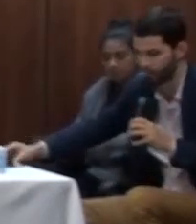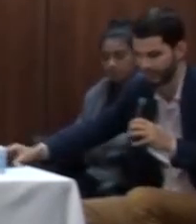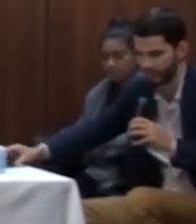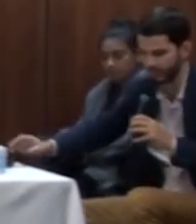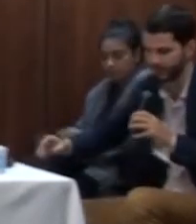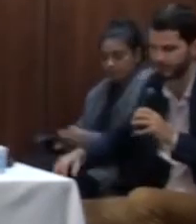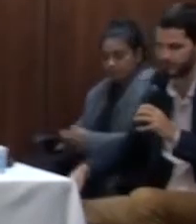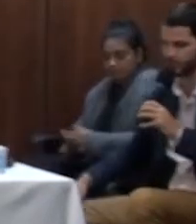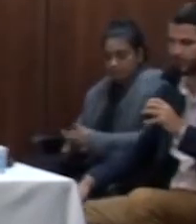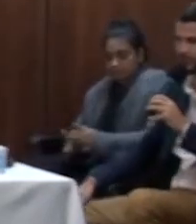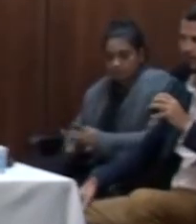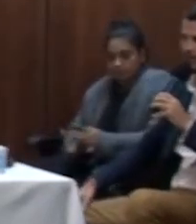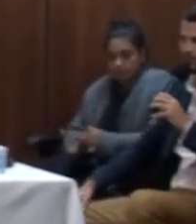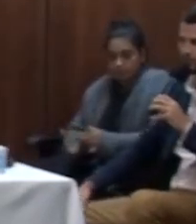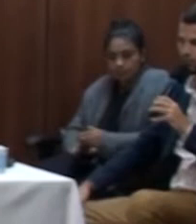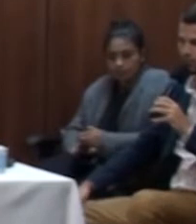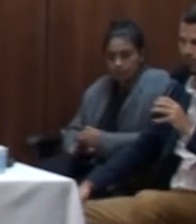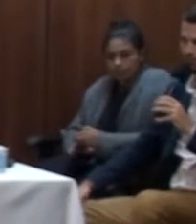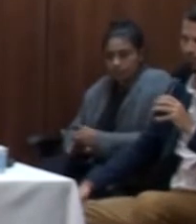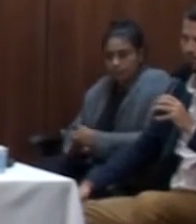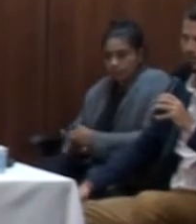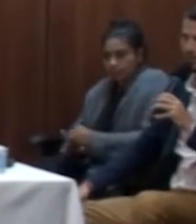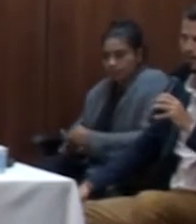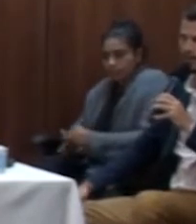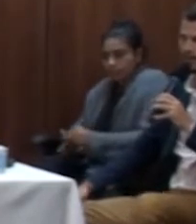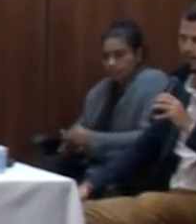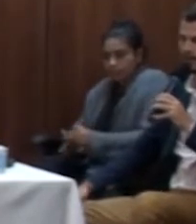recebeu algumas demandas nesse sentido nos últimos tempos,